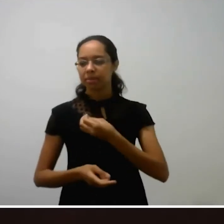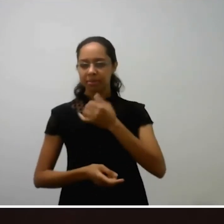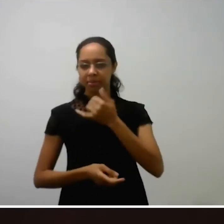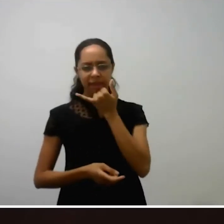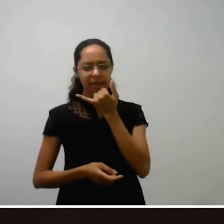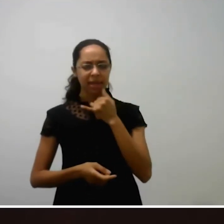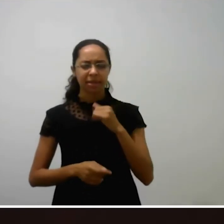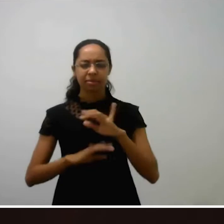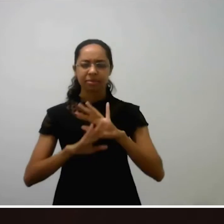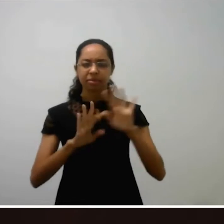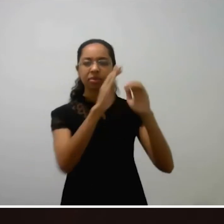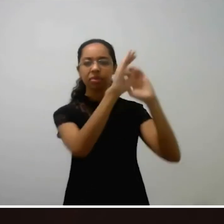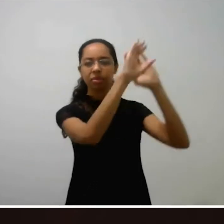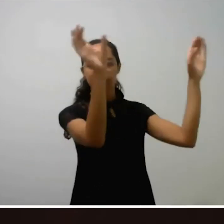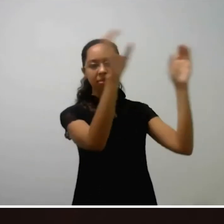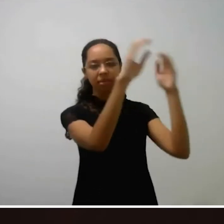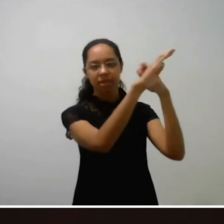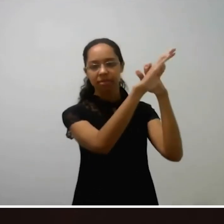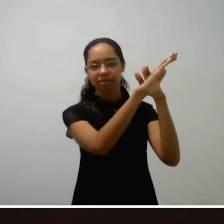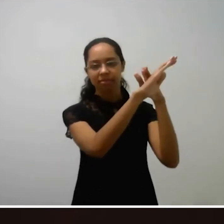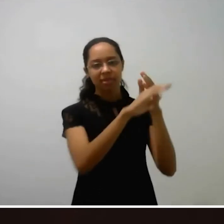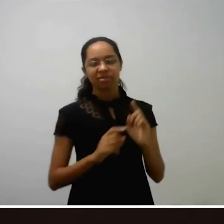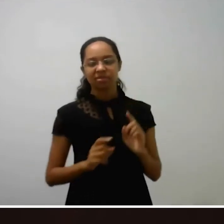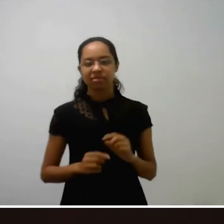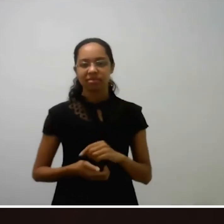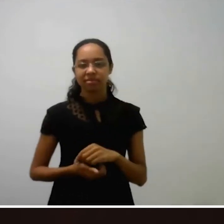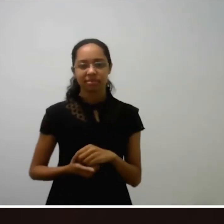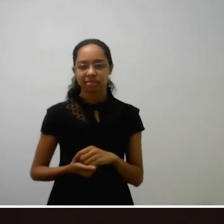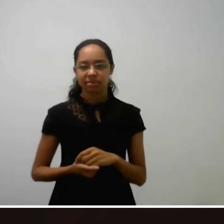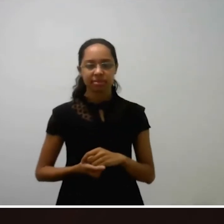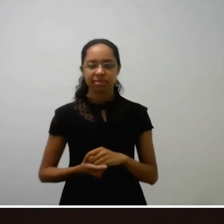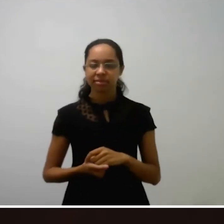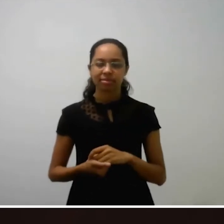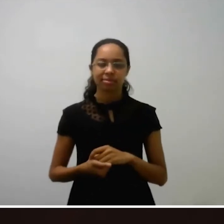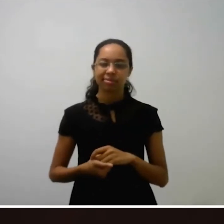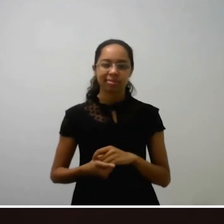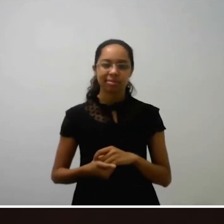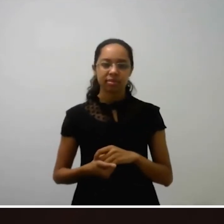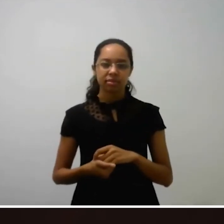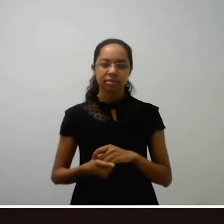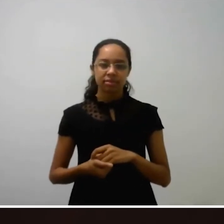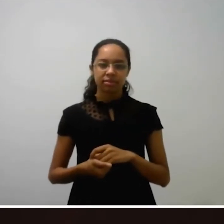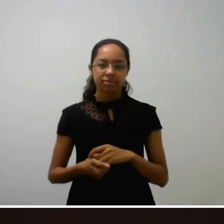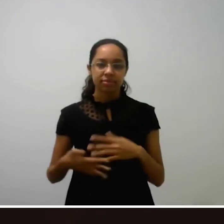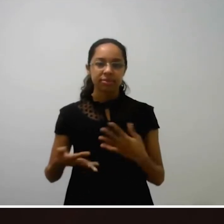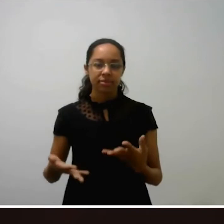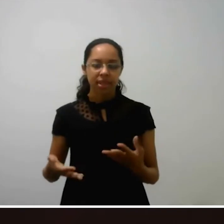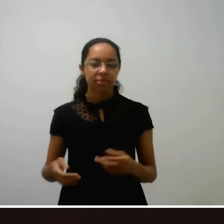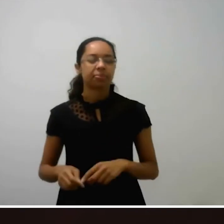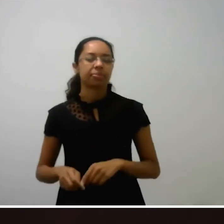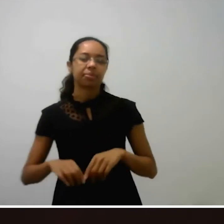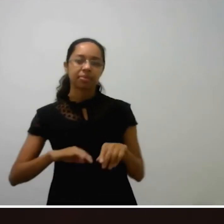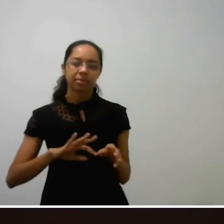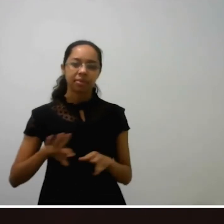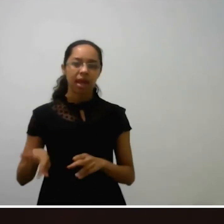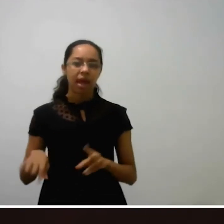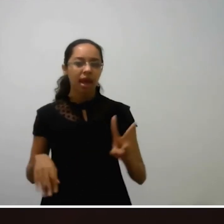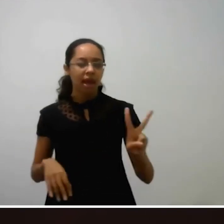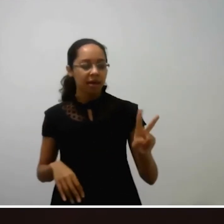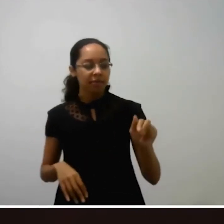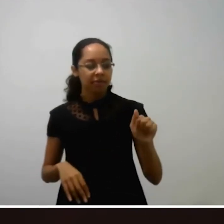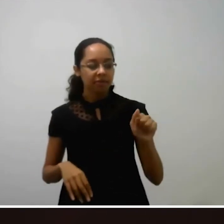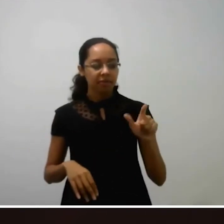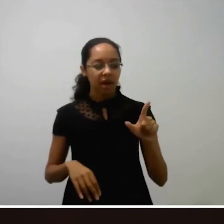aconteceu? Ele contratou, olha, a grande coisa que aconteceu foi isso. Ele contratou 2 padres para